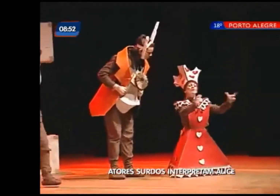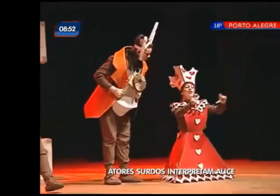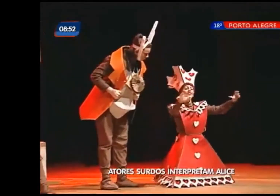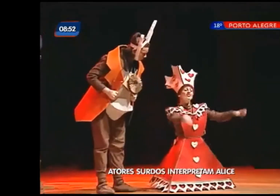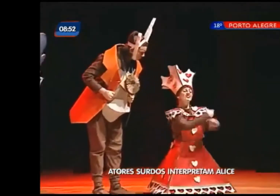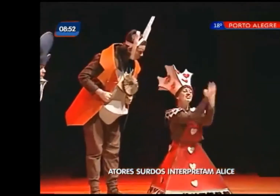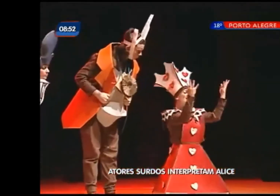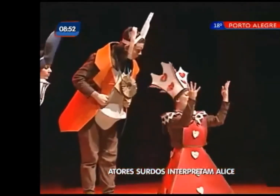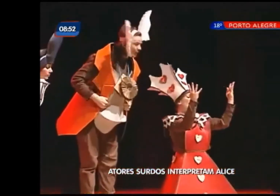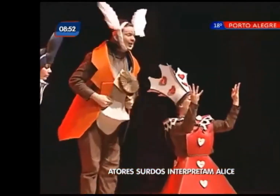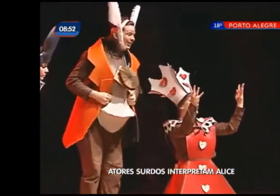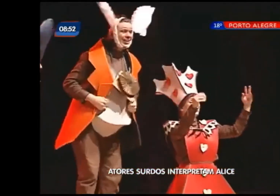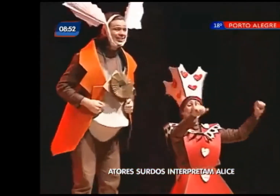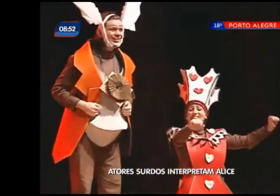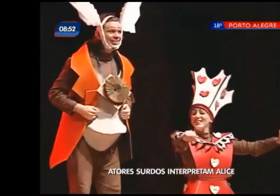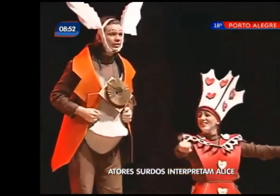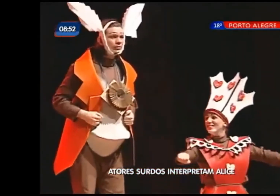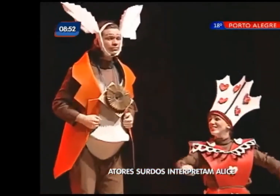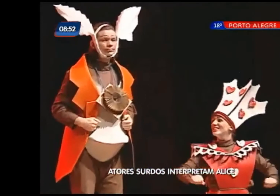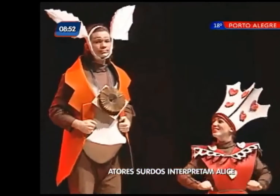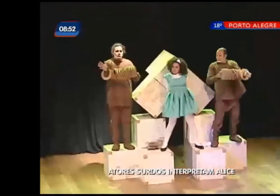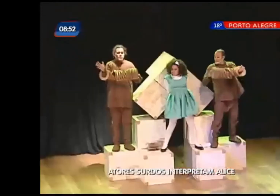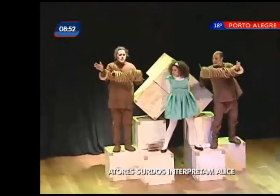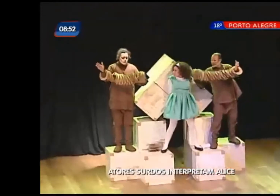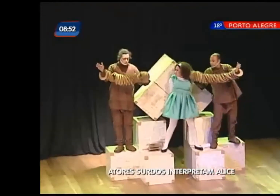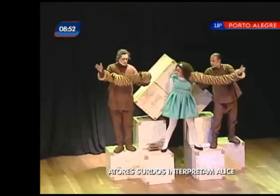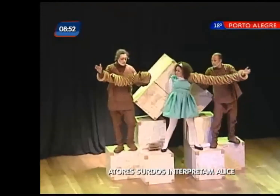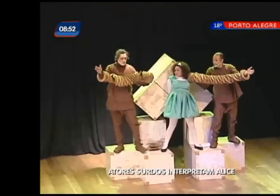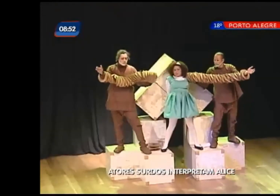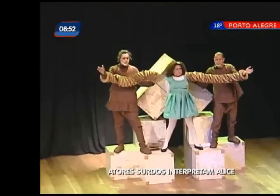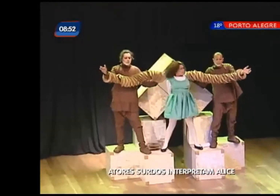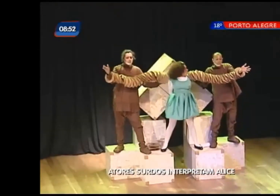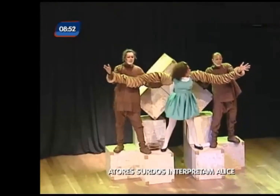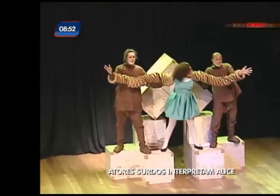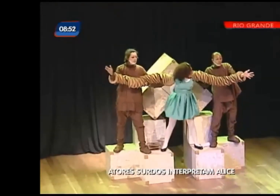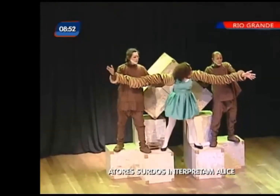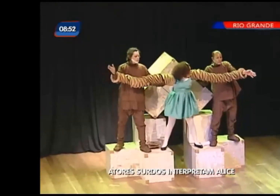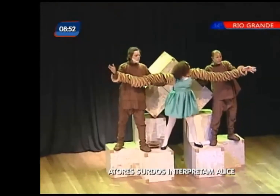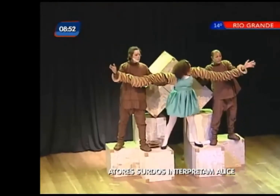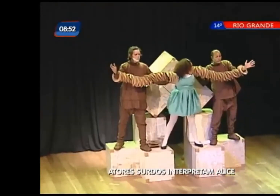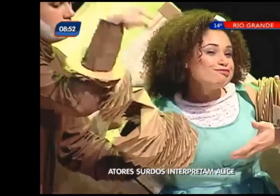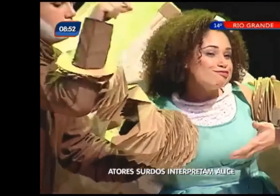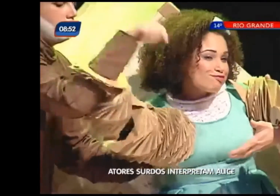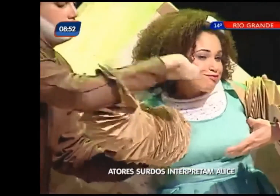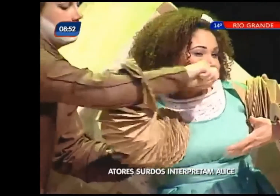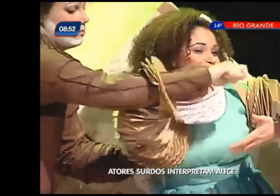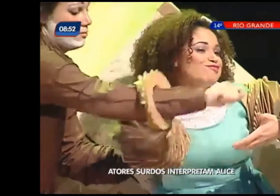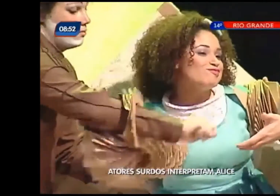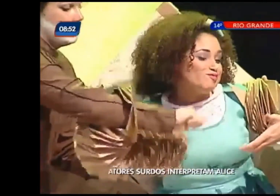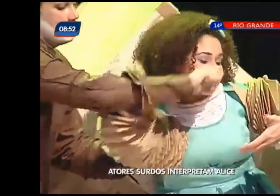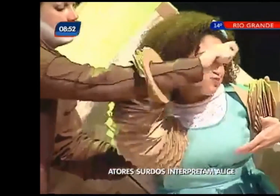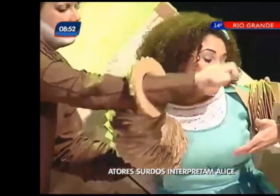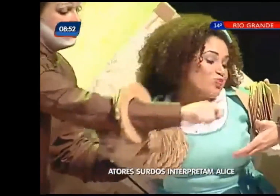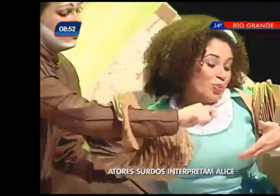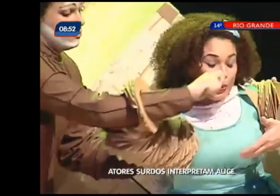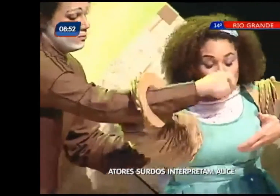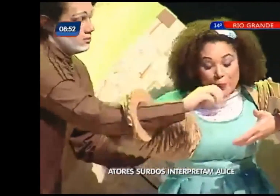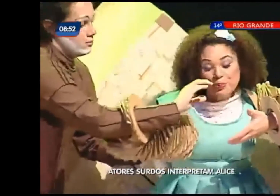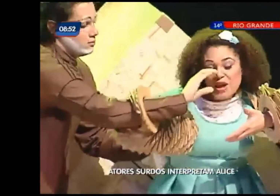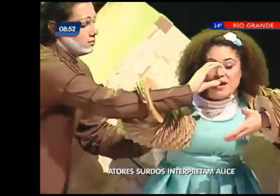Que tal uma partida de cartas? Este é o único grupo profissional só com atores surdos do sul do Brasil. A